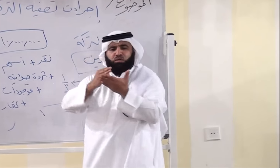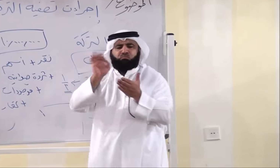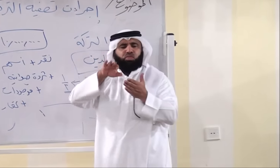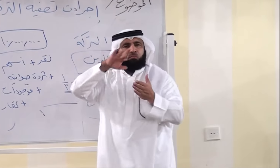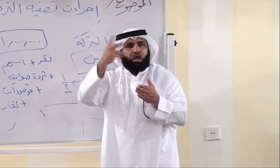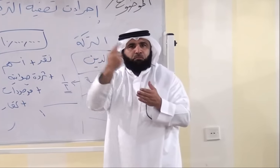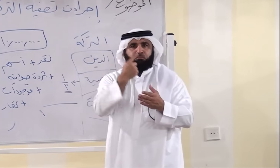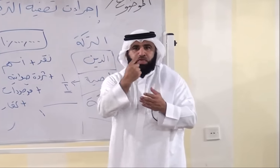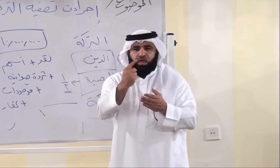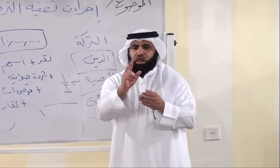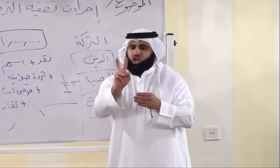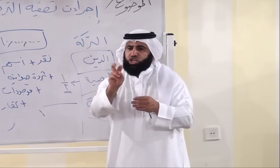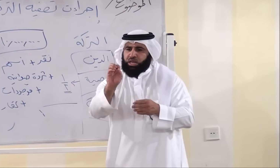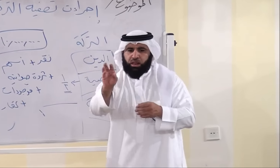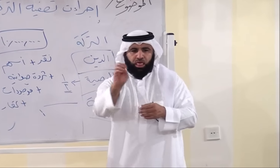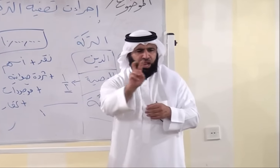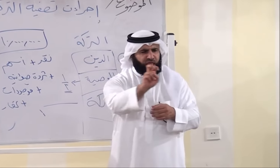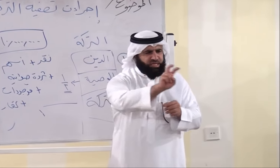جميعا.